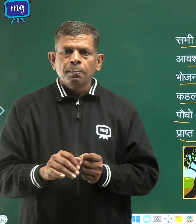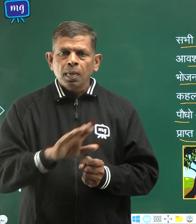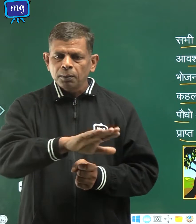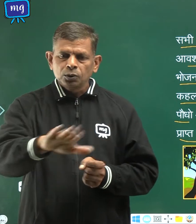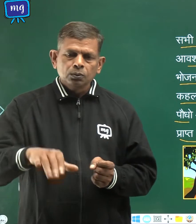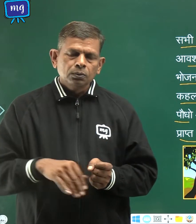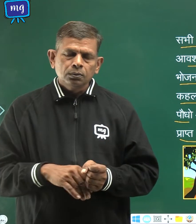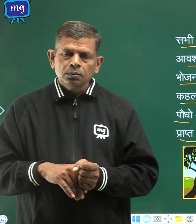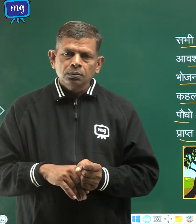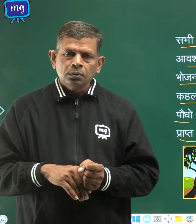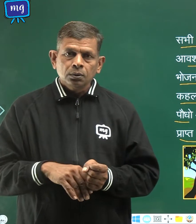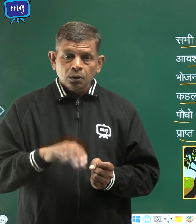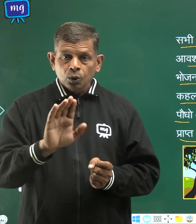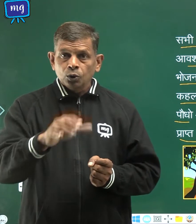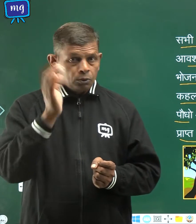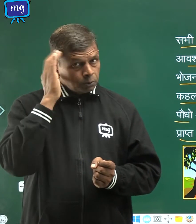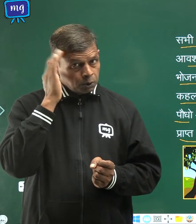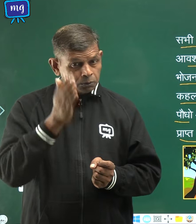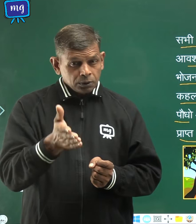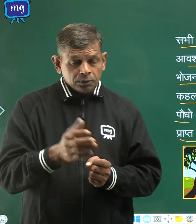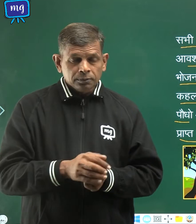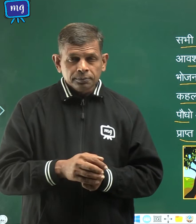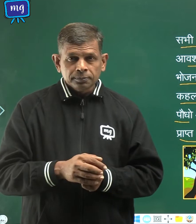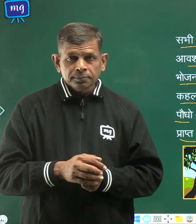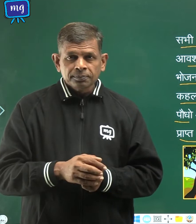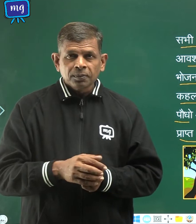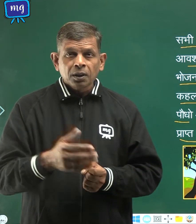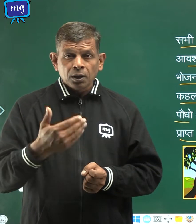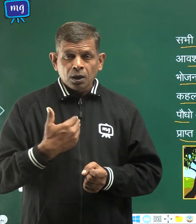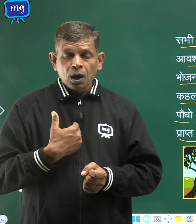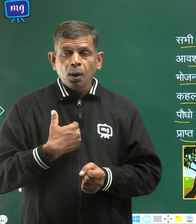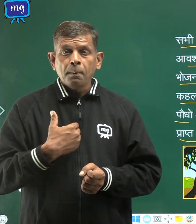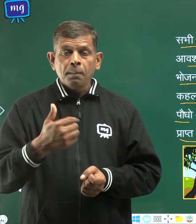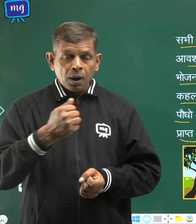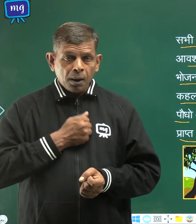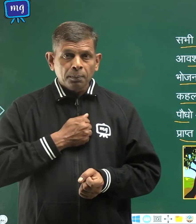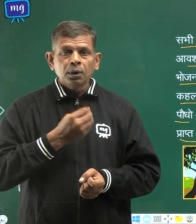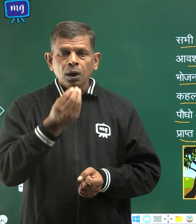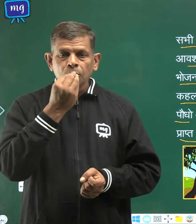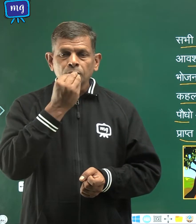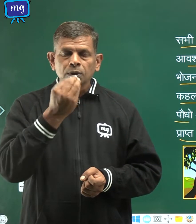बच्चों, तुम जानते हो ना कि हम अपना भोजन